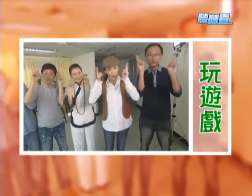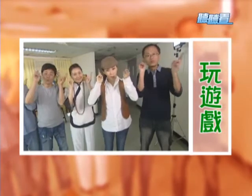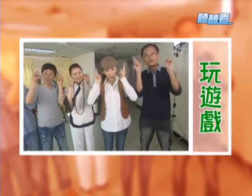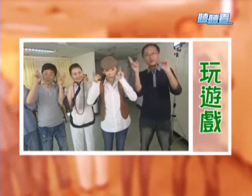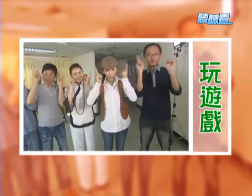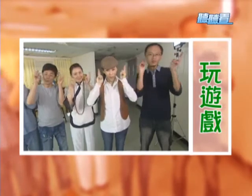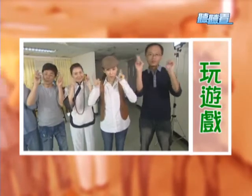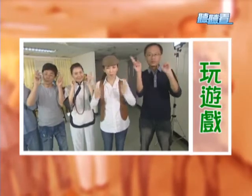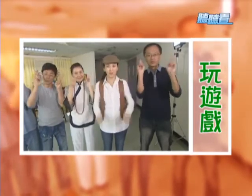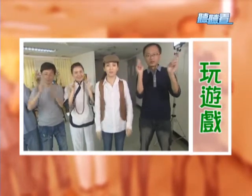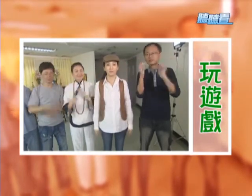玩游戏，